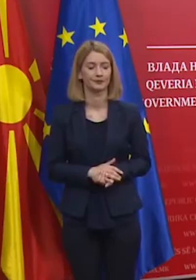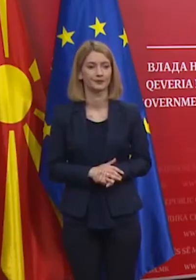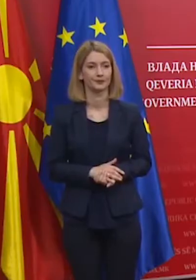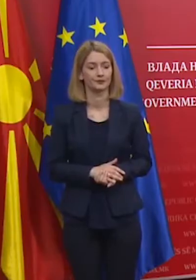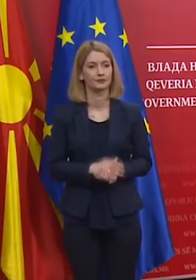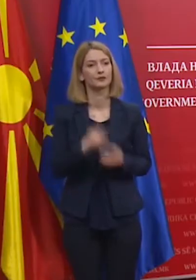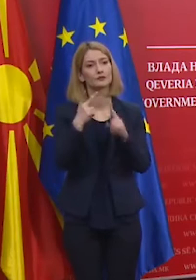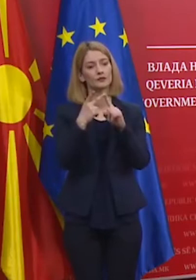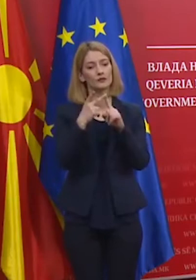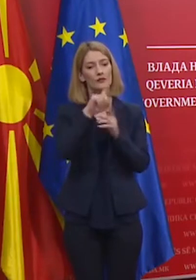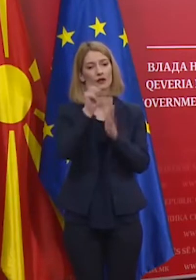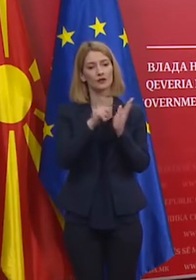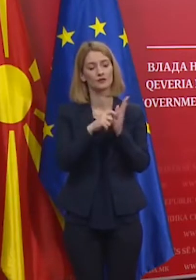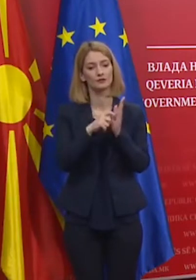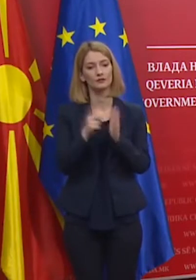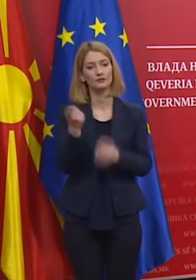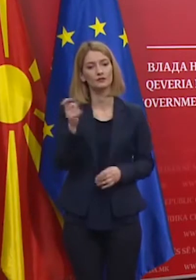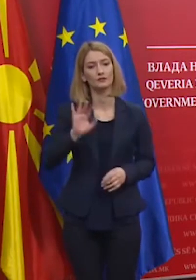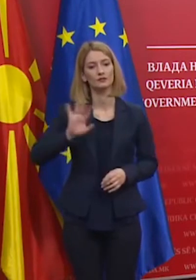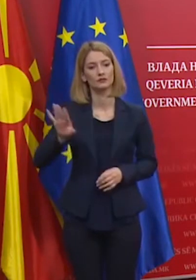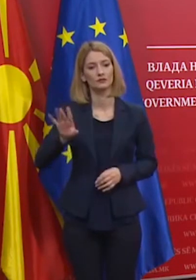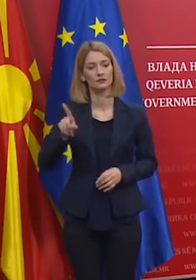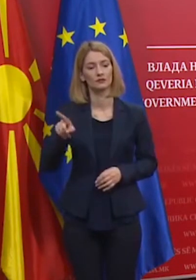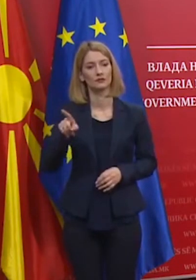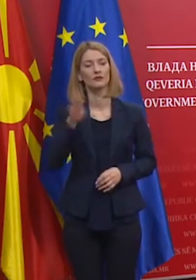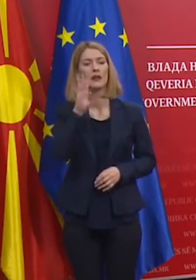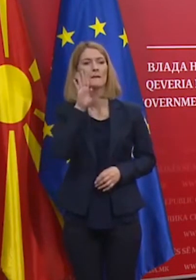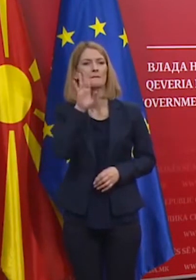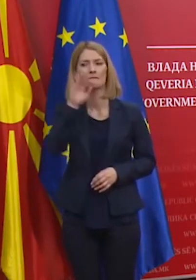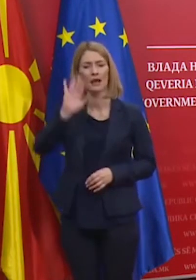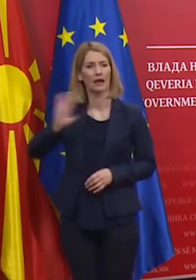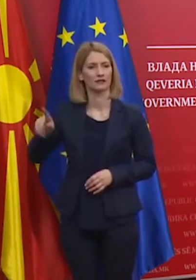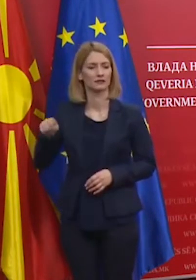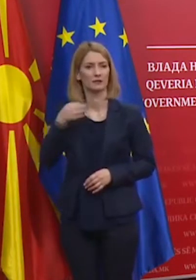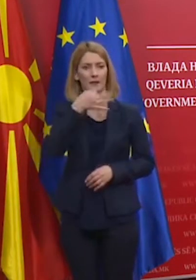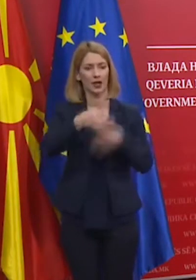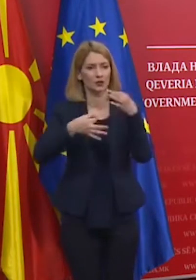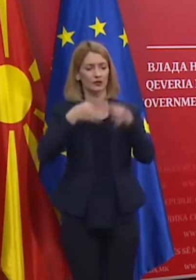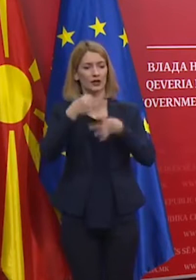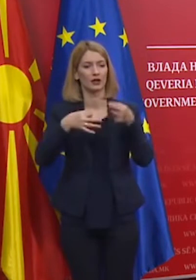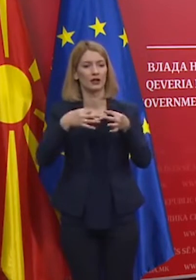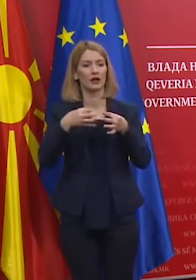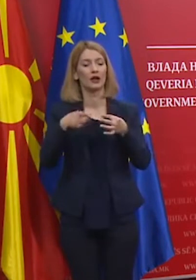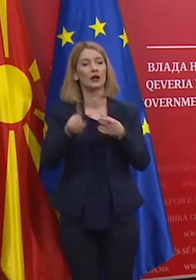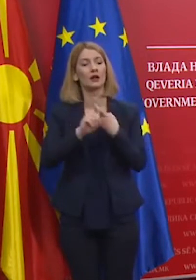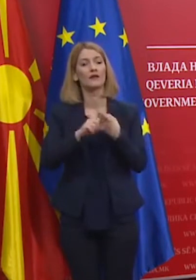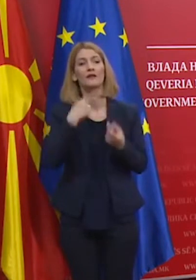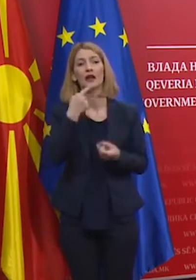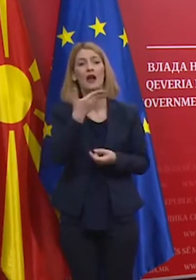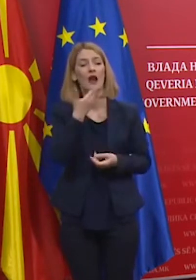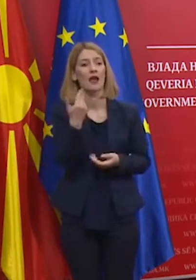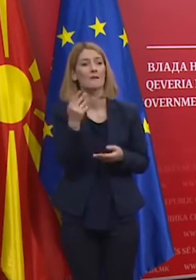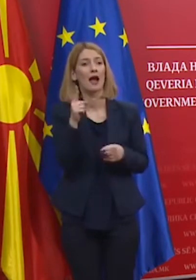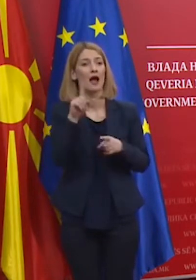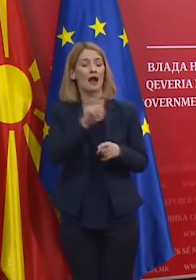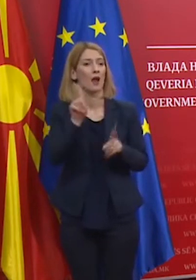И второто прашање од страна на мајки се однесува на тоа дека немаат право да отсуствуваат